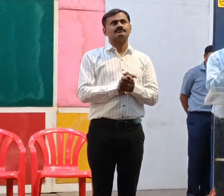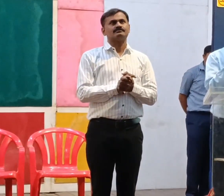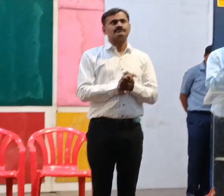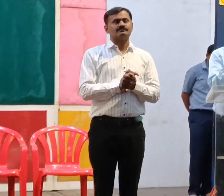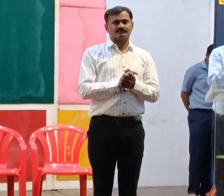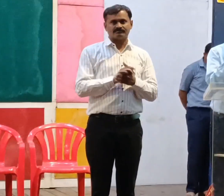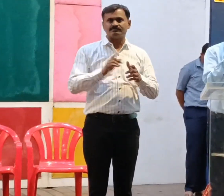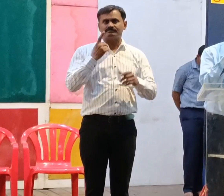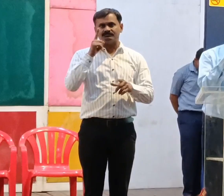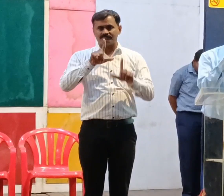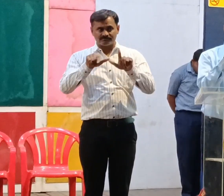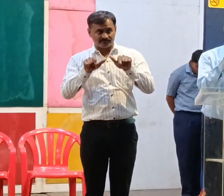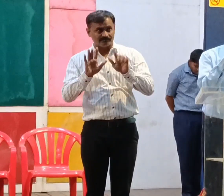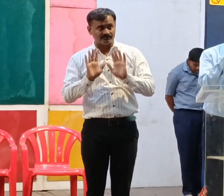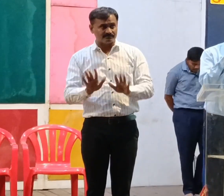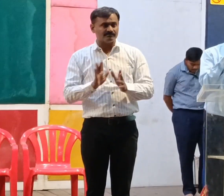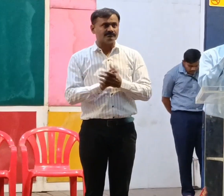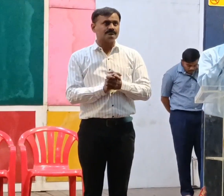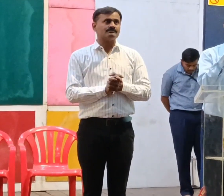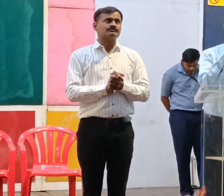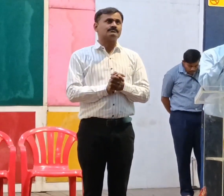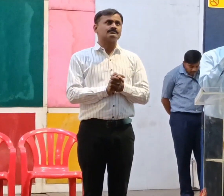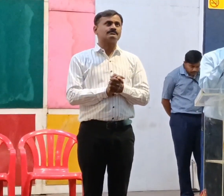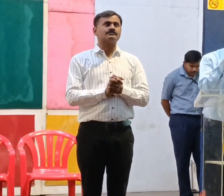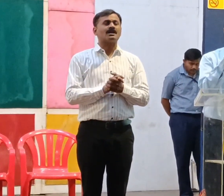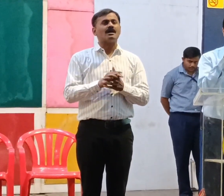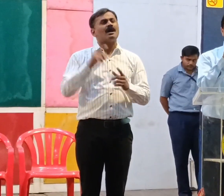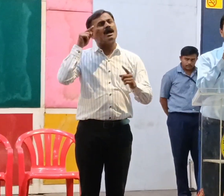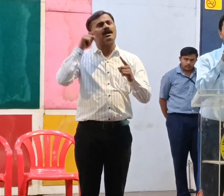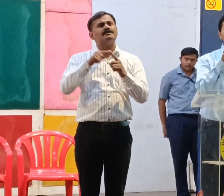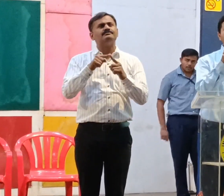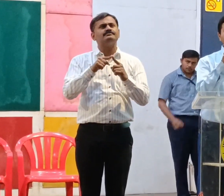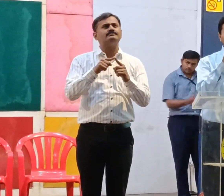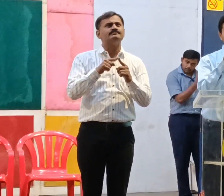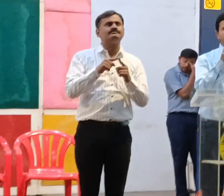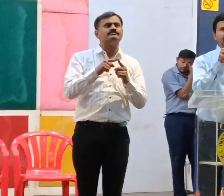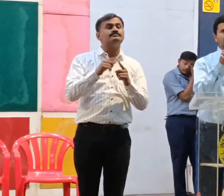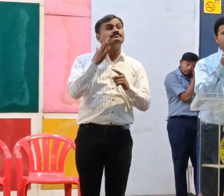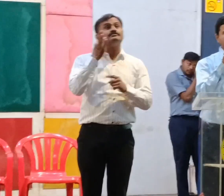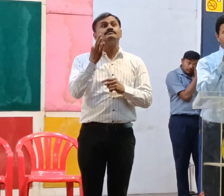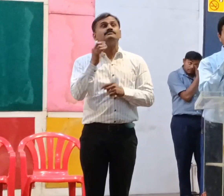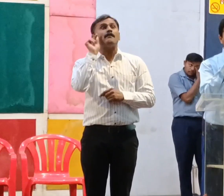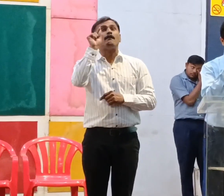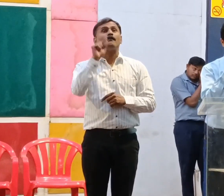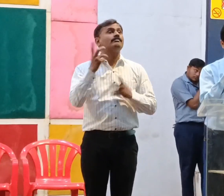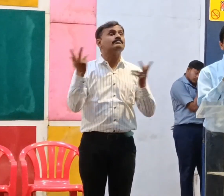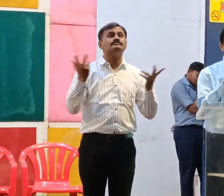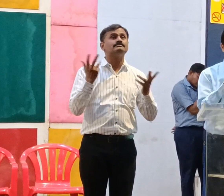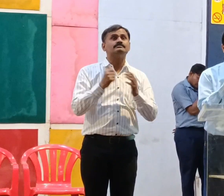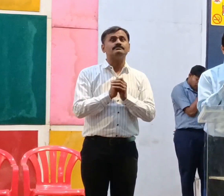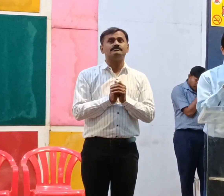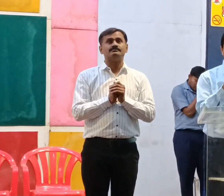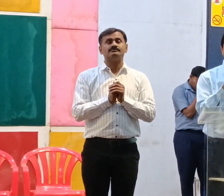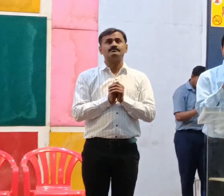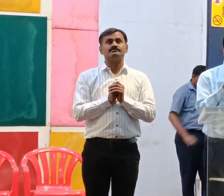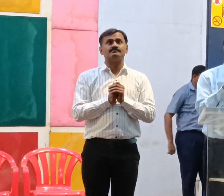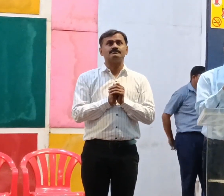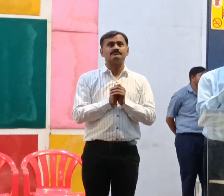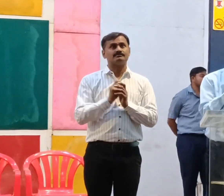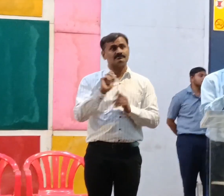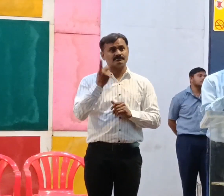જે વાલી મીટિંગ રાખવામાં આવેલી છે એ પાછળના મહત્ત્વની બાબતો જે હોય